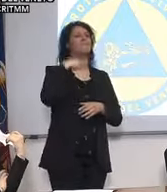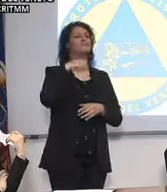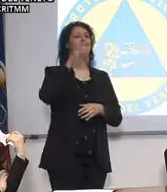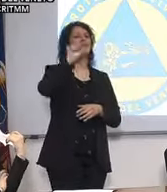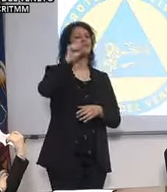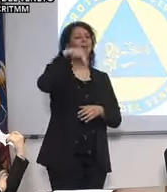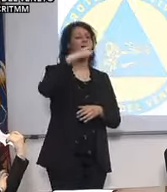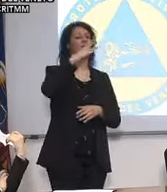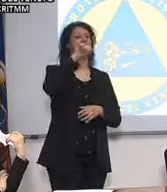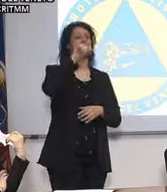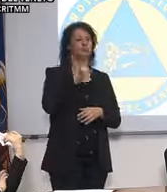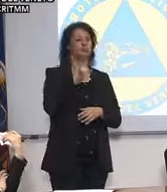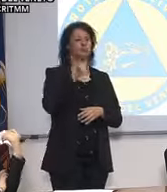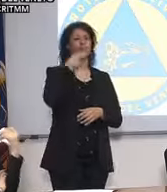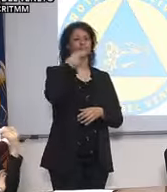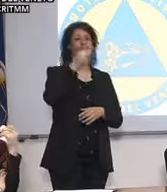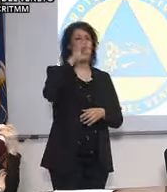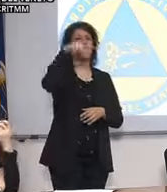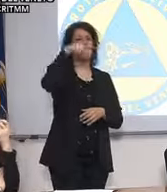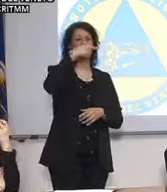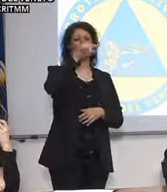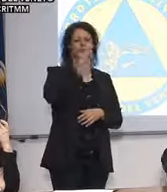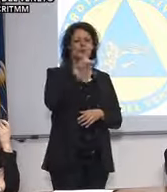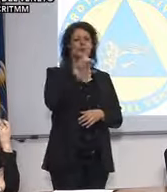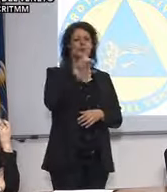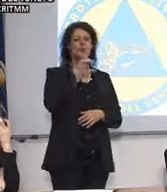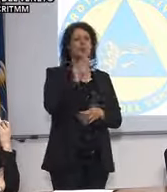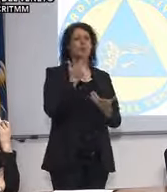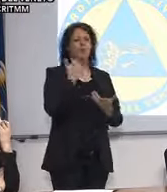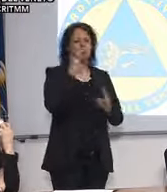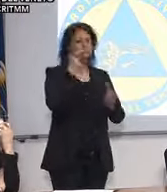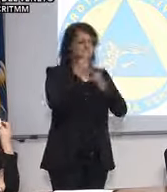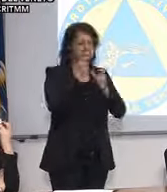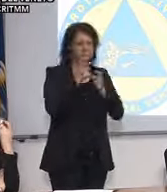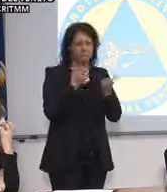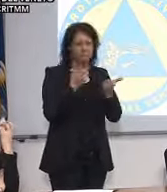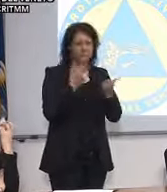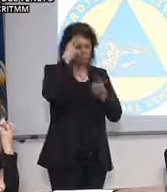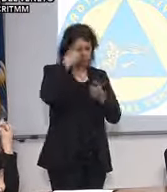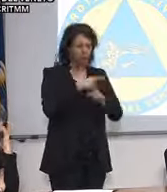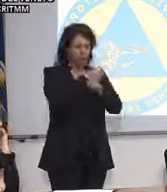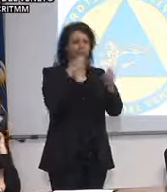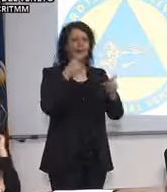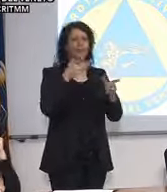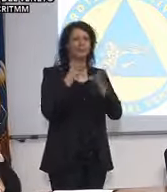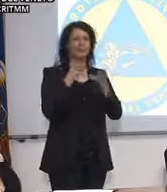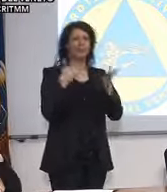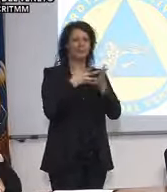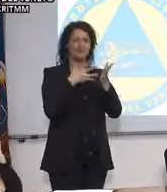ovvio che è un momento difficile e capisco le difficoltà dei sindaci.